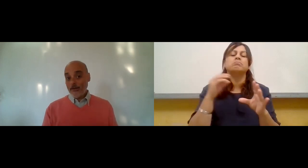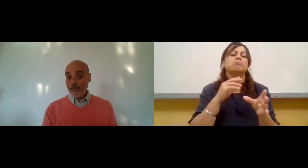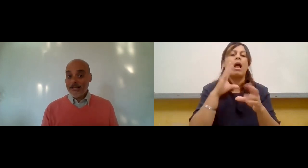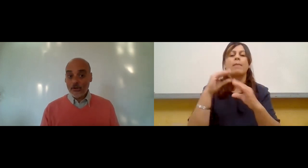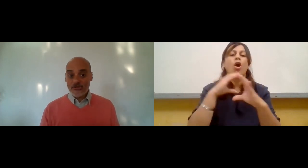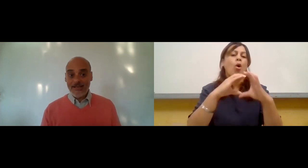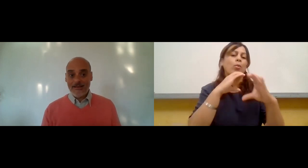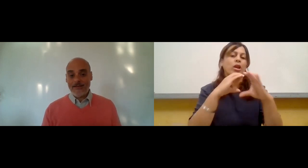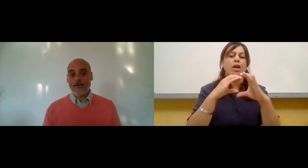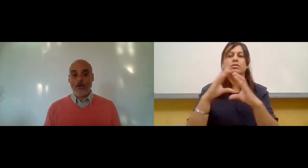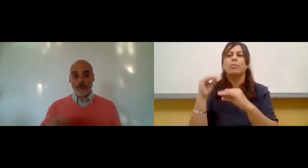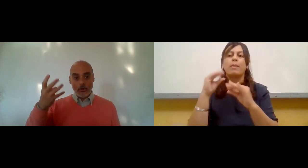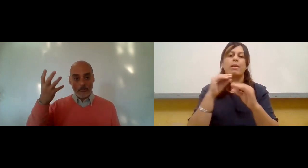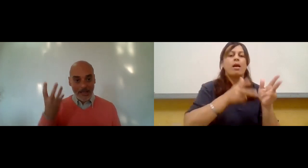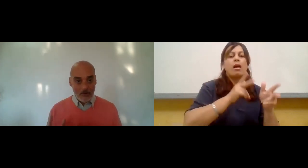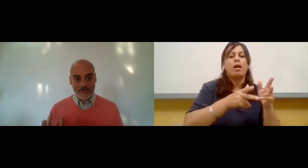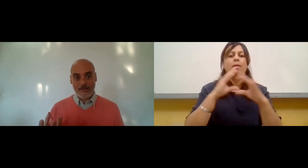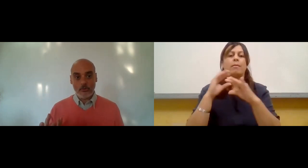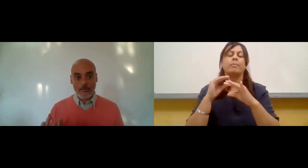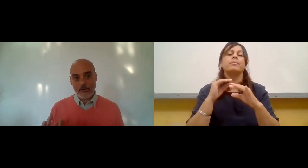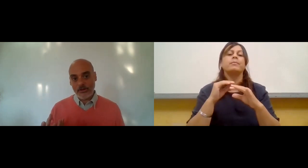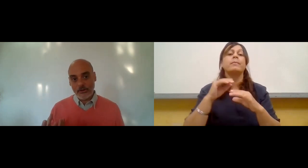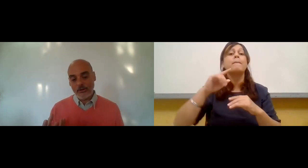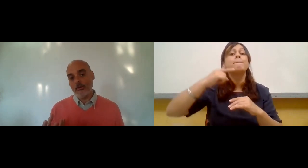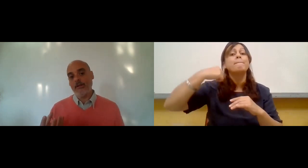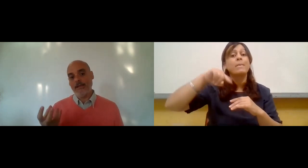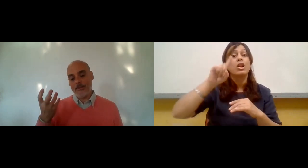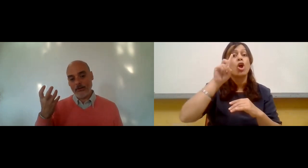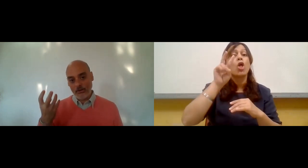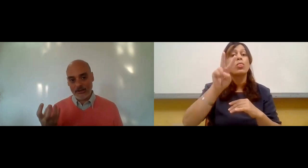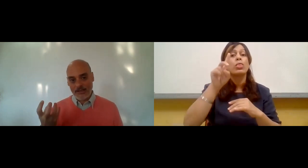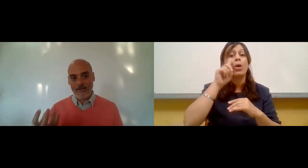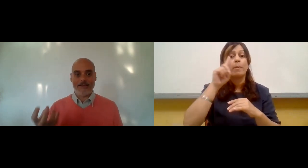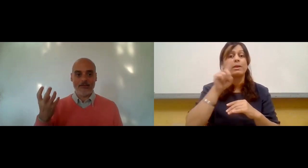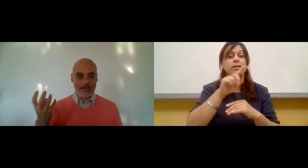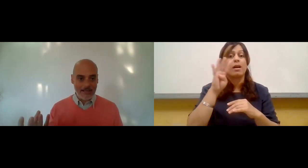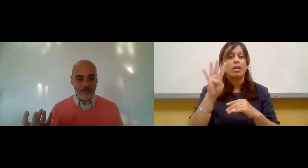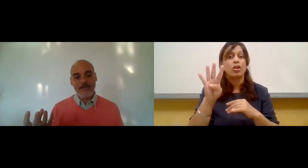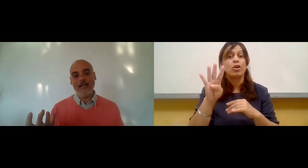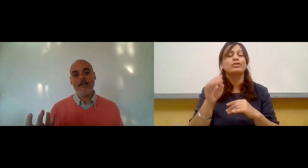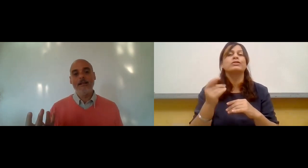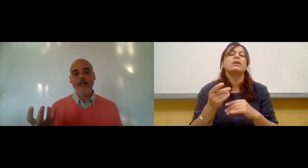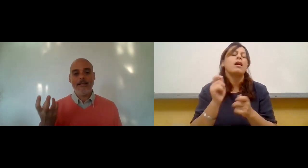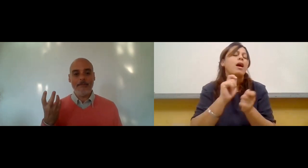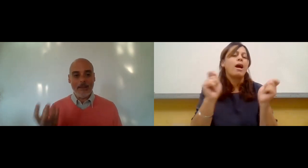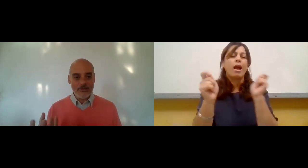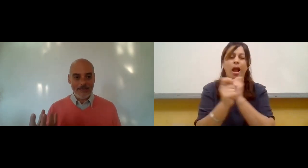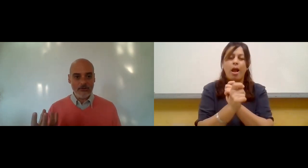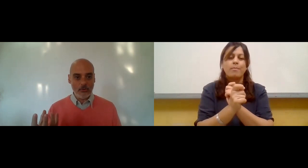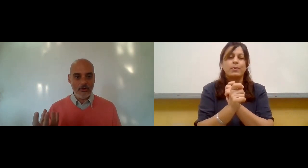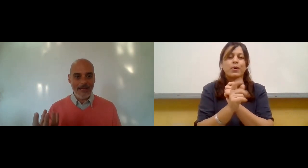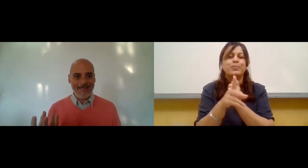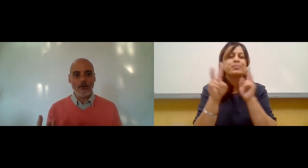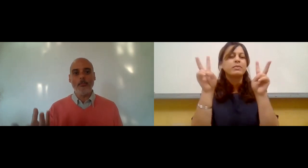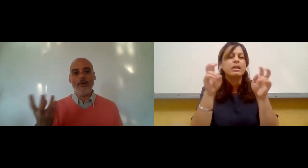A partir de 2014, cuando incorporamos este segundo marco teórico, este marco teórico que habla de textualidad diferida, cambiamos el plan